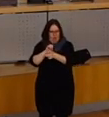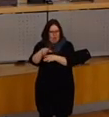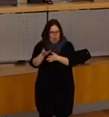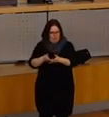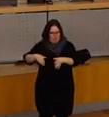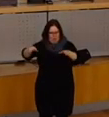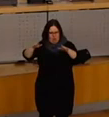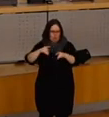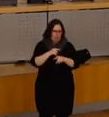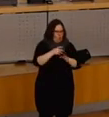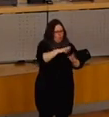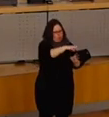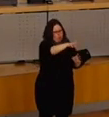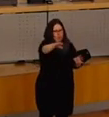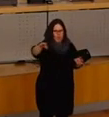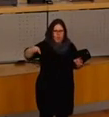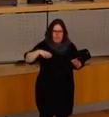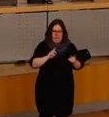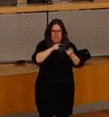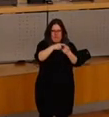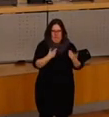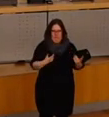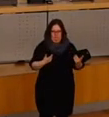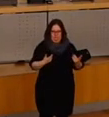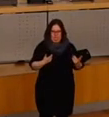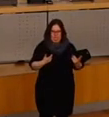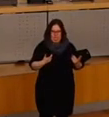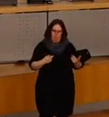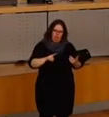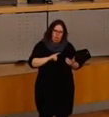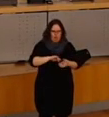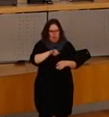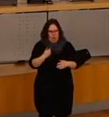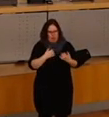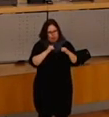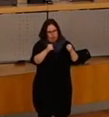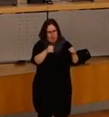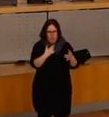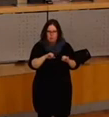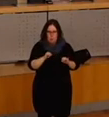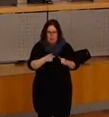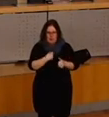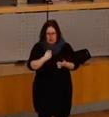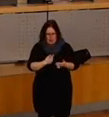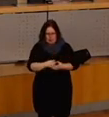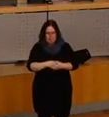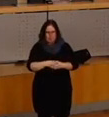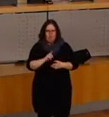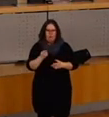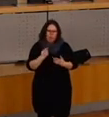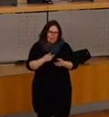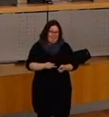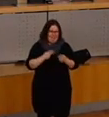diesen ärmeren stadtvierteln also dass es so etwas was wir als projekt möglichkeit mitgenommen haben es wird auch